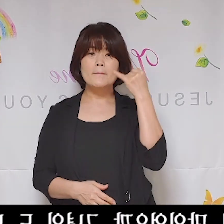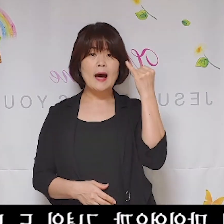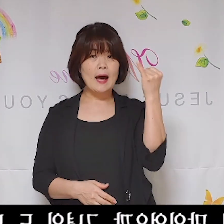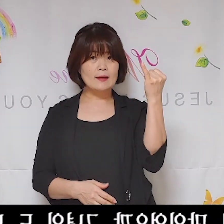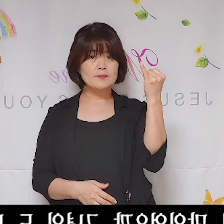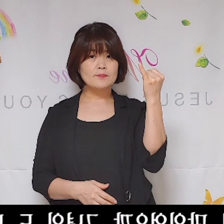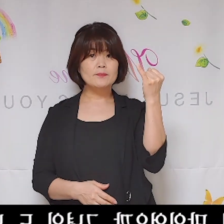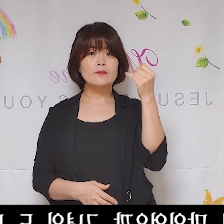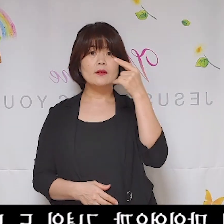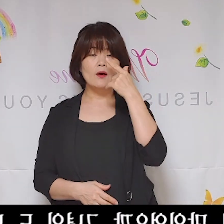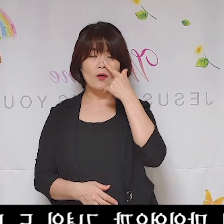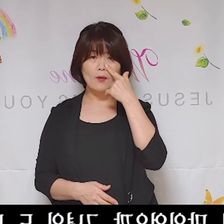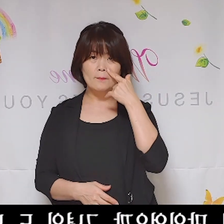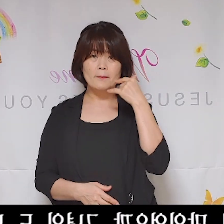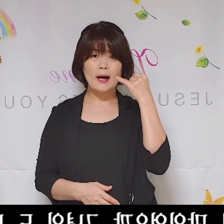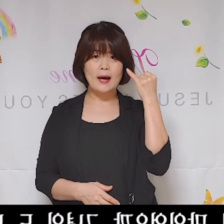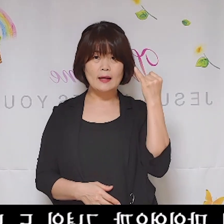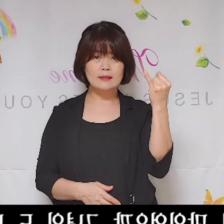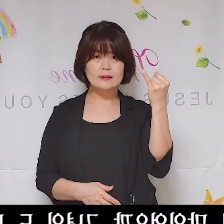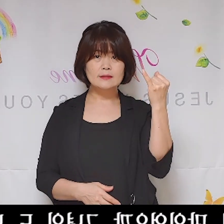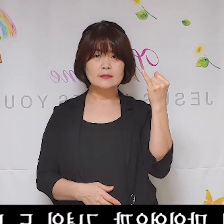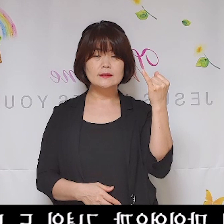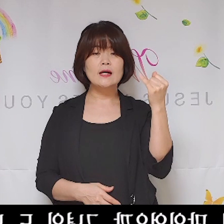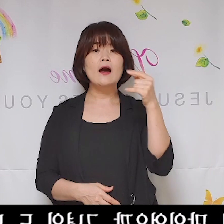엄마, 엄마,